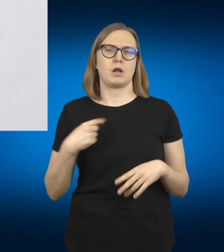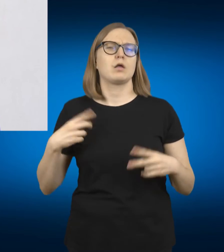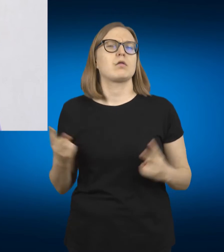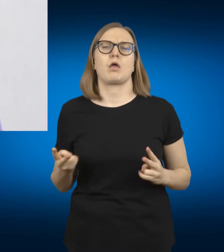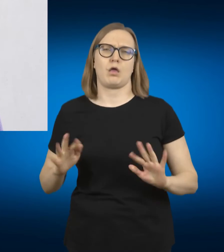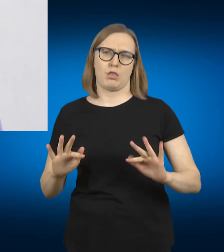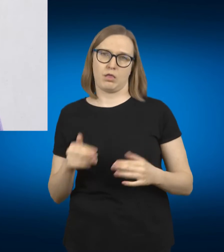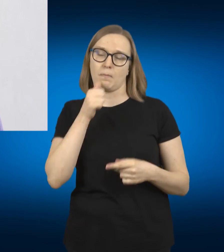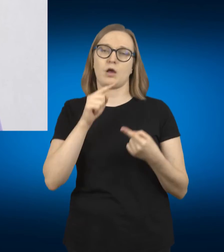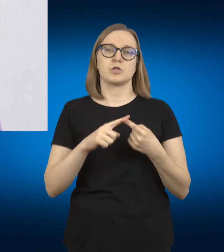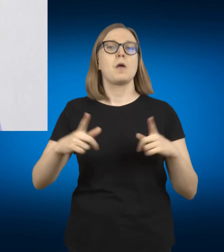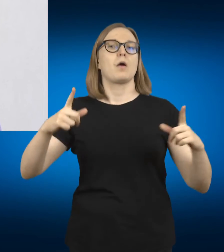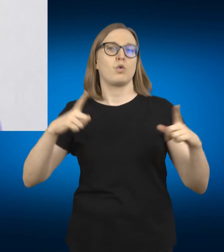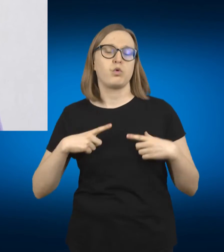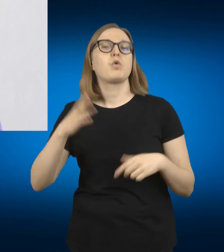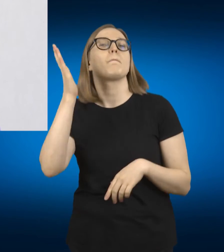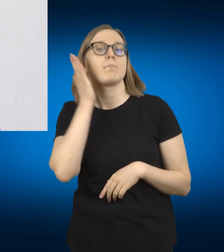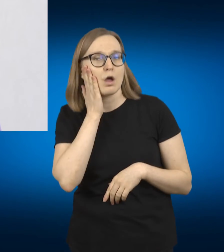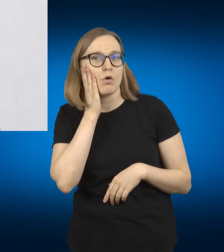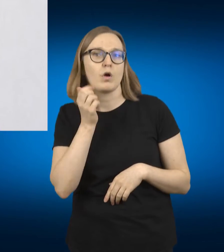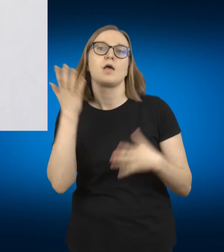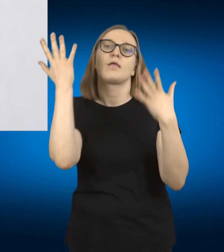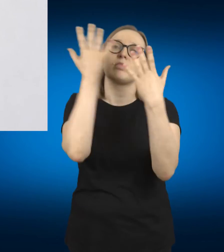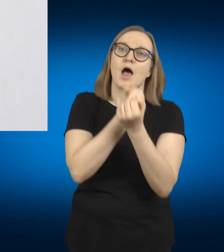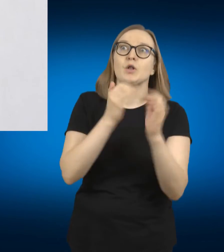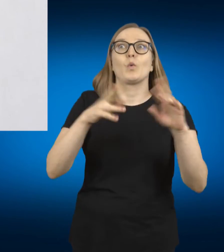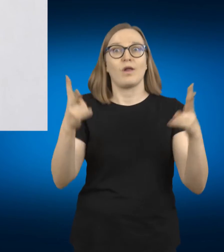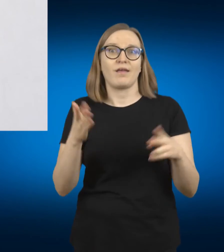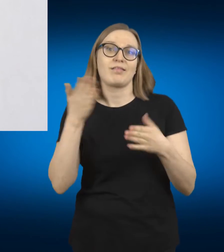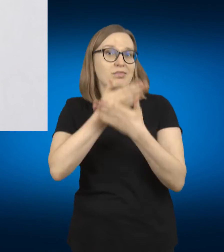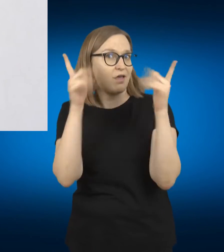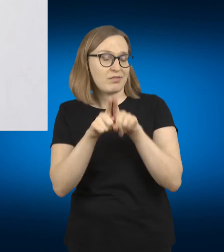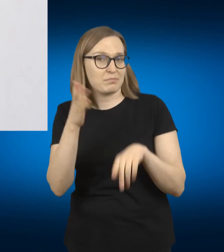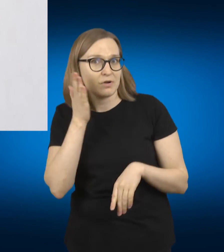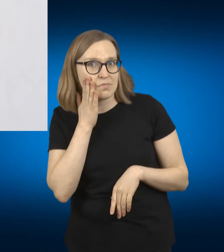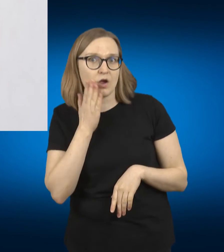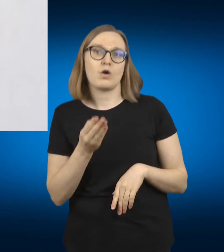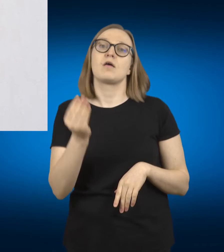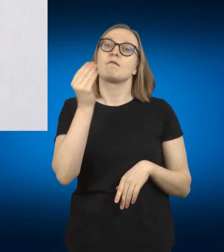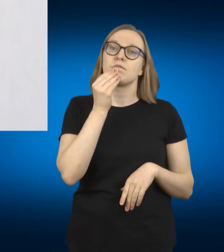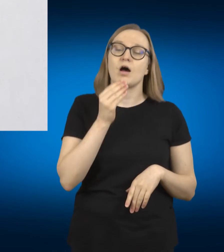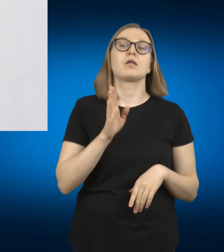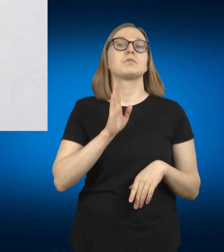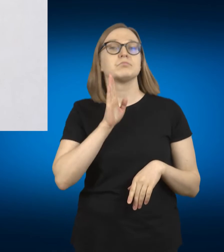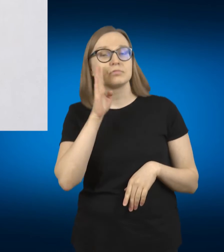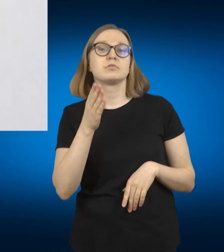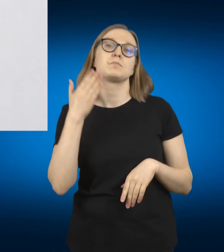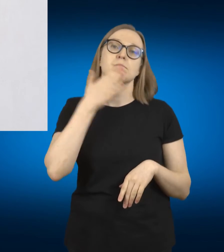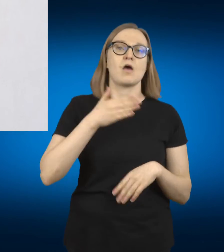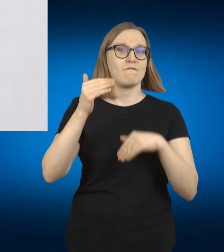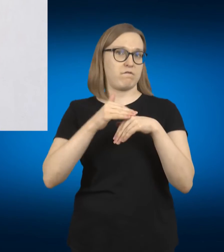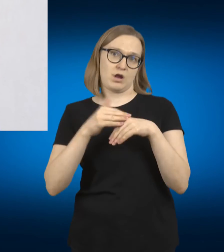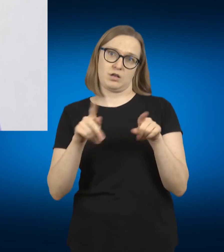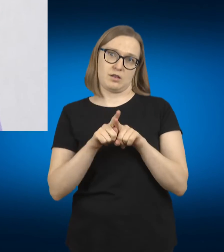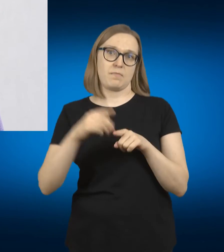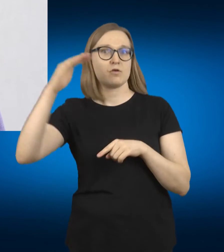visi turim pailsėti ir tikrai išsimiegoti, tiek naktį, tiek dieną sau leisti pamiegoti, jeigu reikia, valgyti pusryčius, pietus ir vakarienę, tiek suaugusiems,